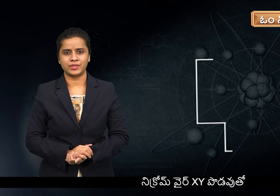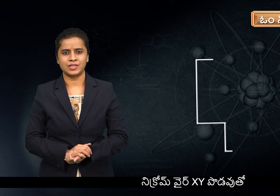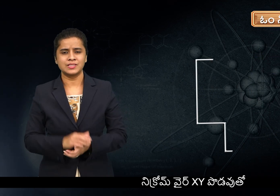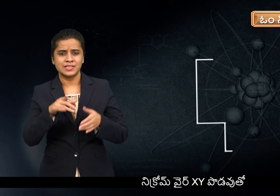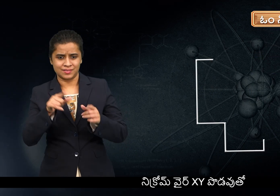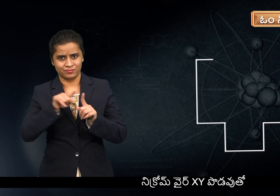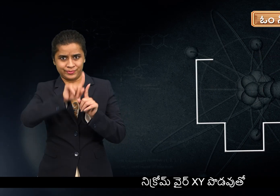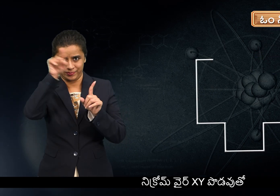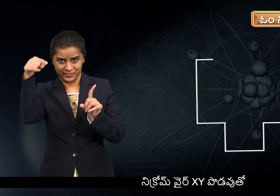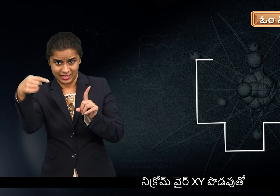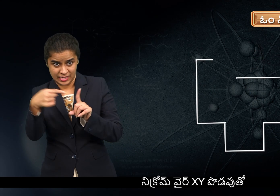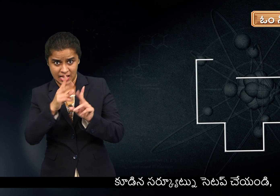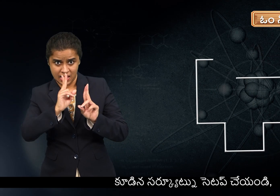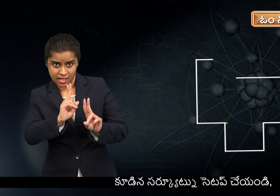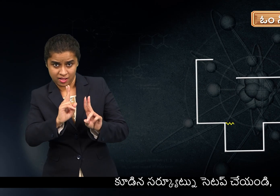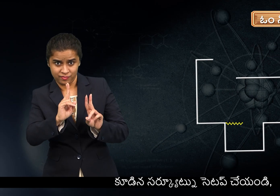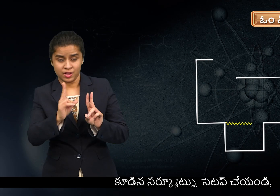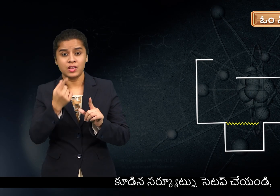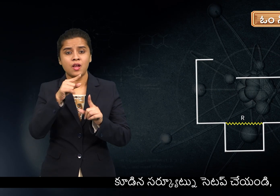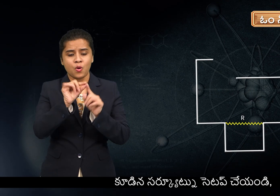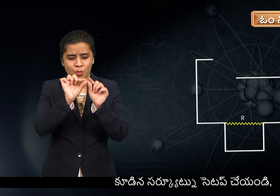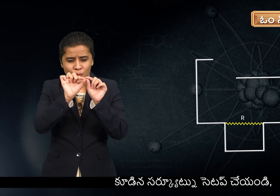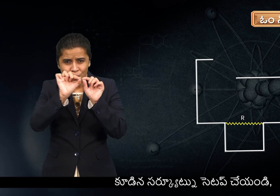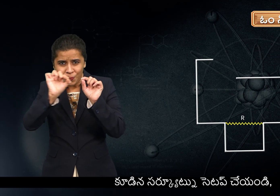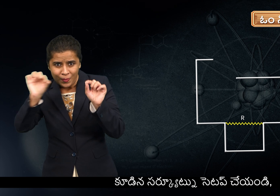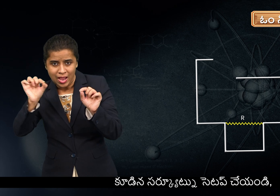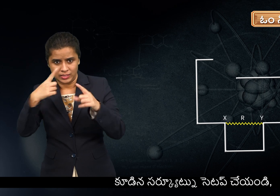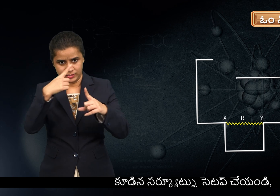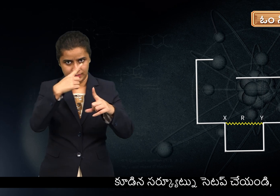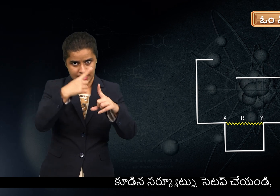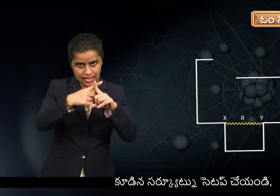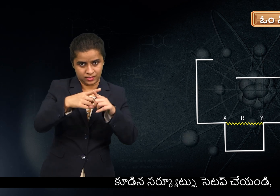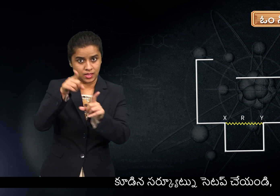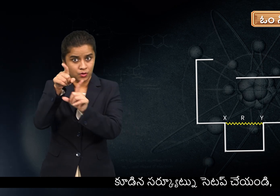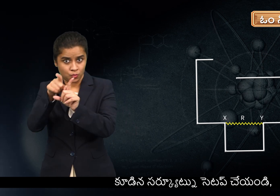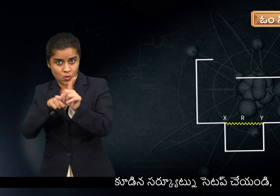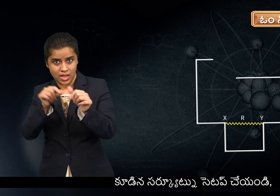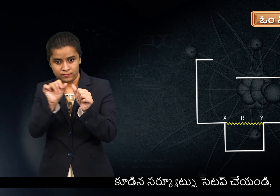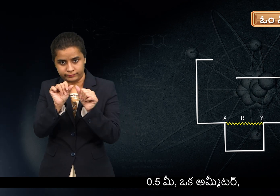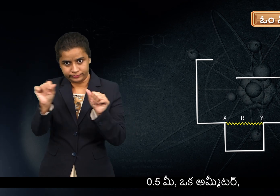నిక్రోమ్ వైర్ XY పొడవుతో కూడిన సర్క్యూట్ను సెటప్ చేయండి.